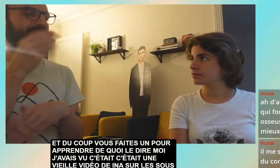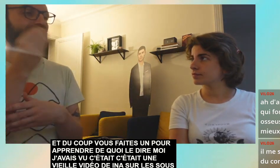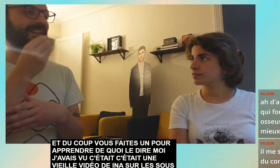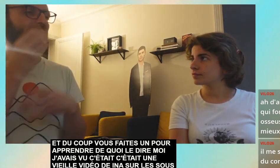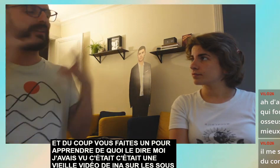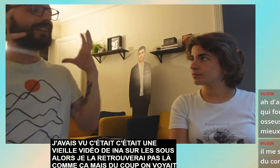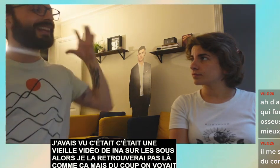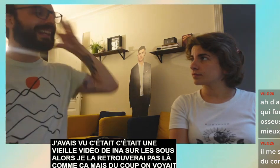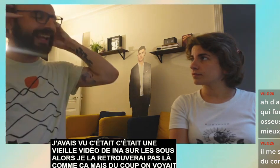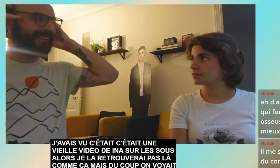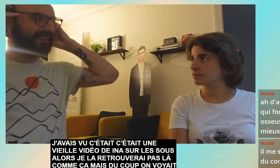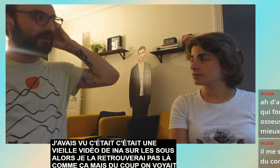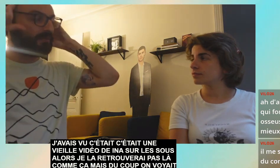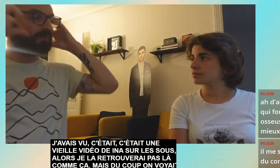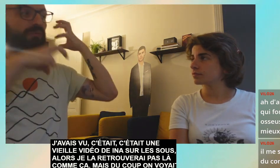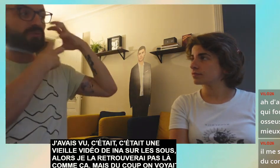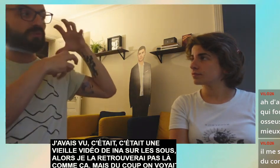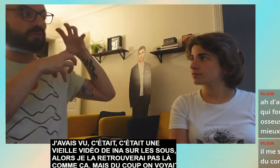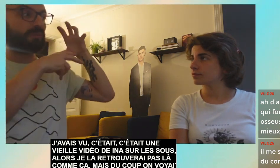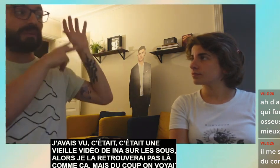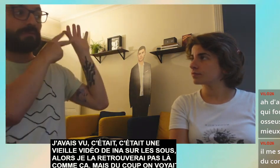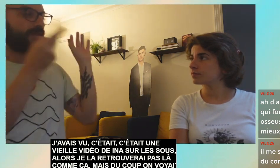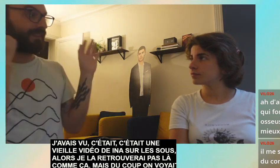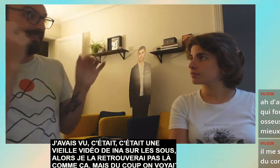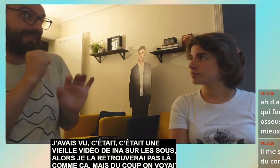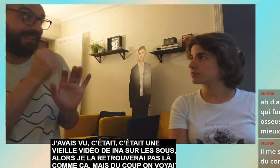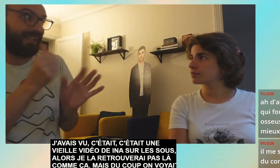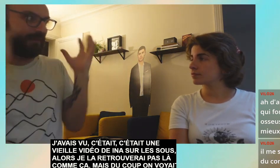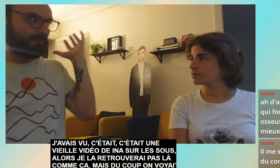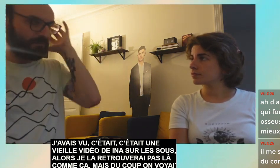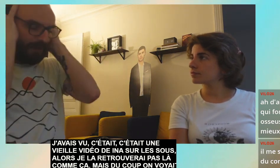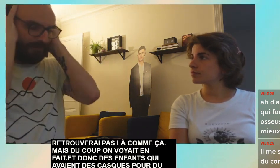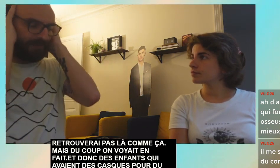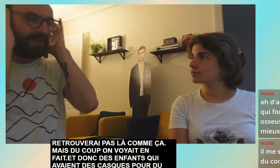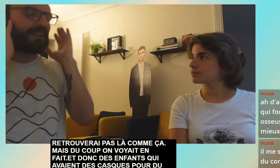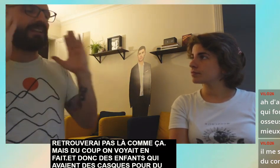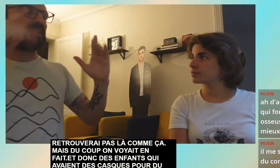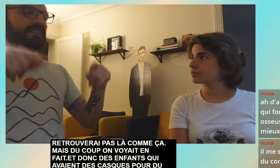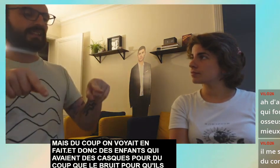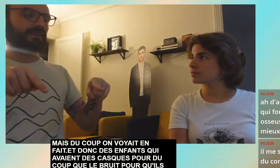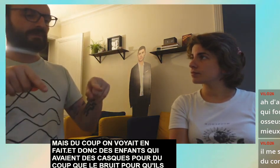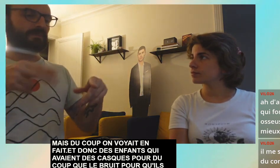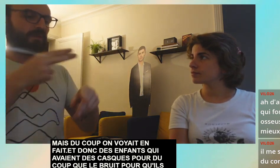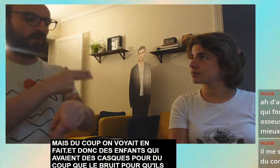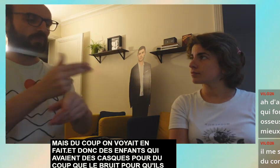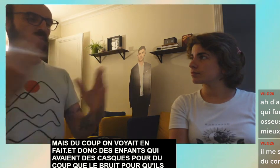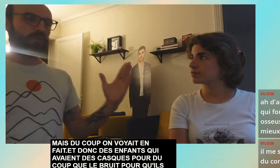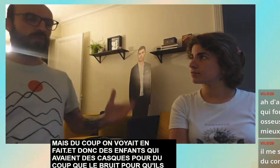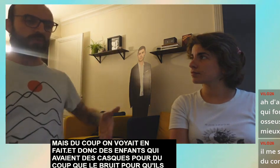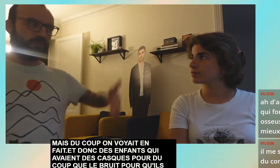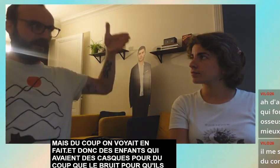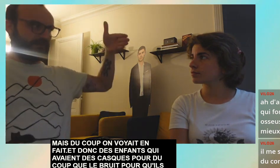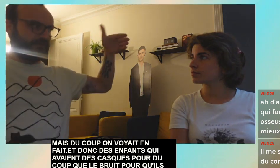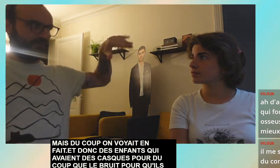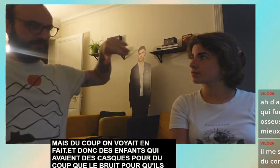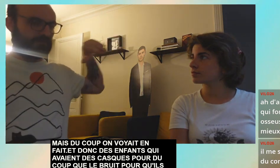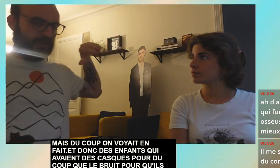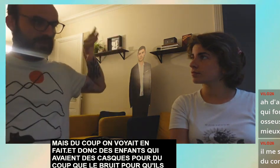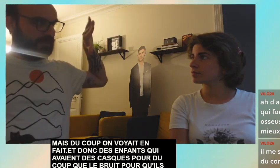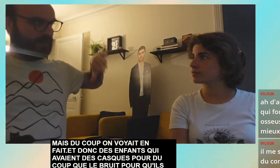des enfants qui avaient des casques pour du coup que le bruit, pour qu'ils entendent rien, paf. Au bureau, du coup, paf. Pareil,